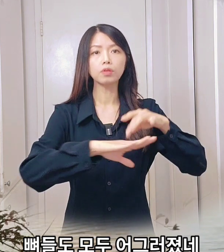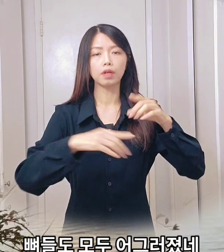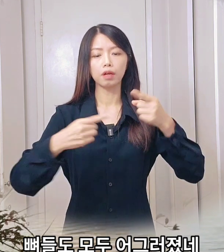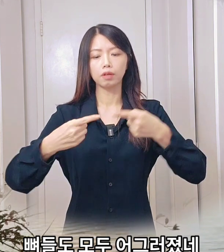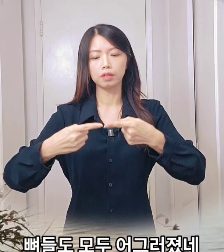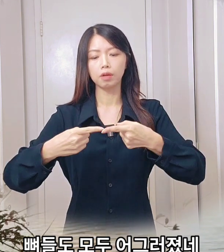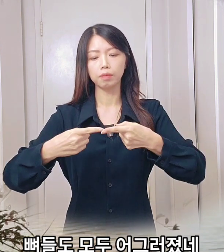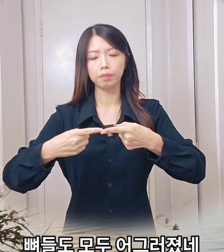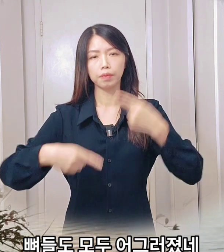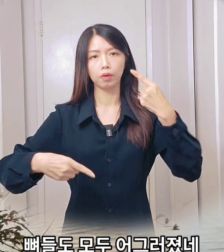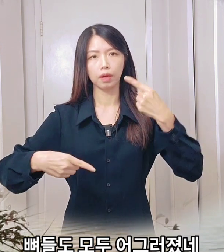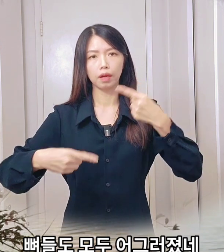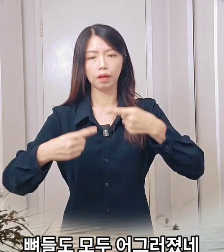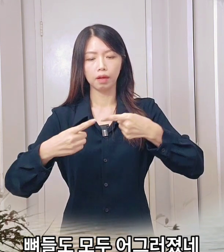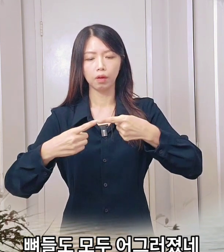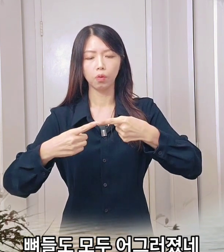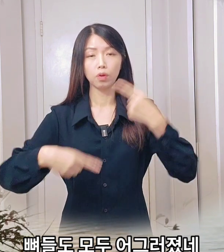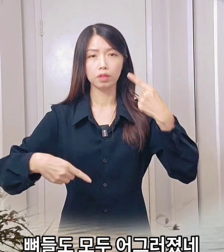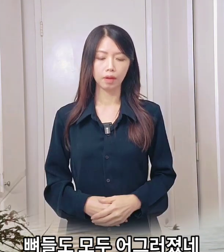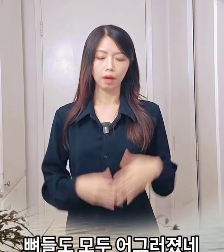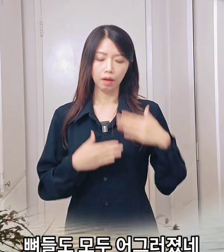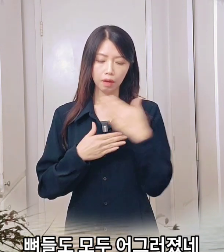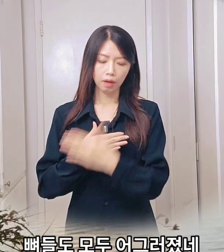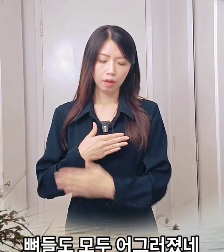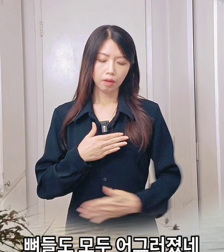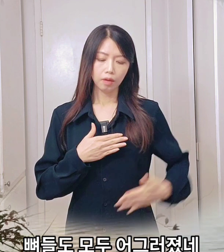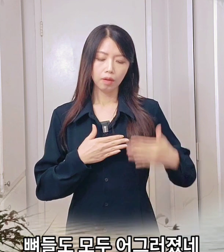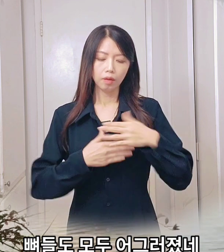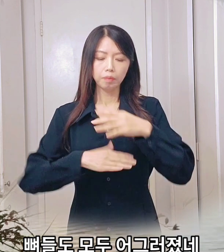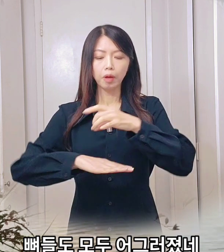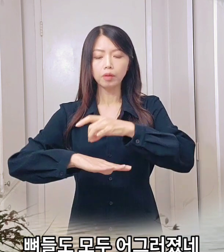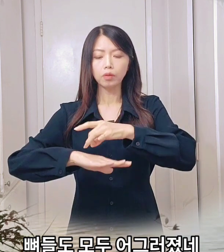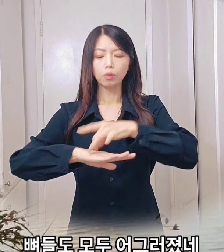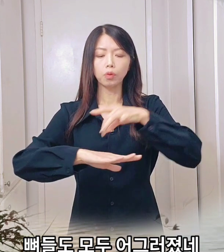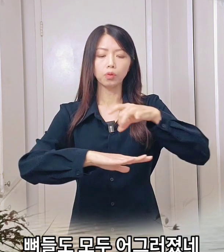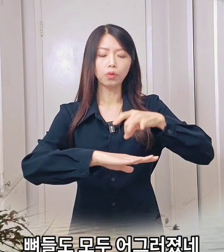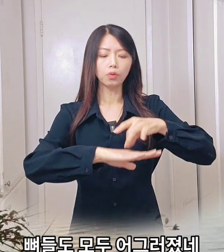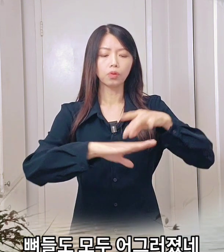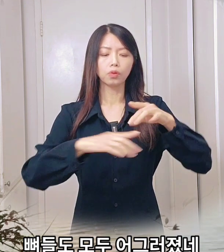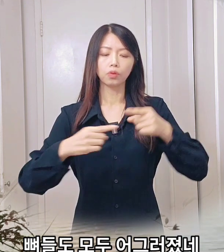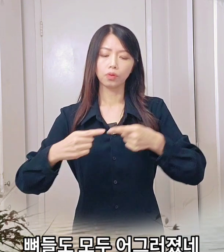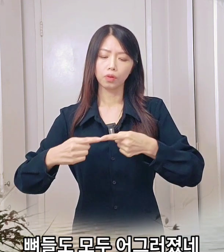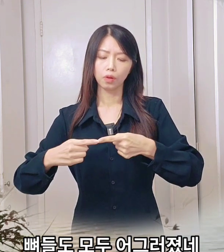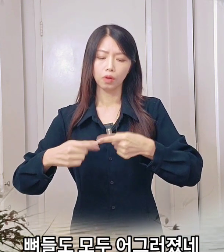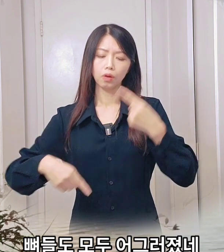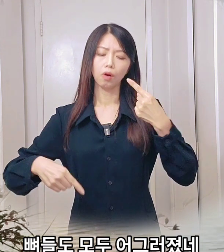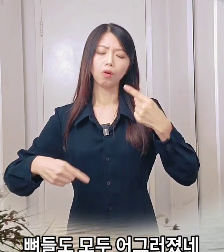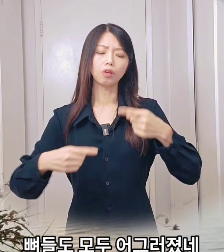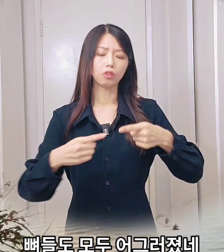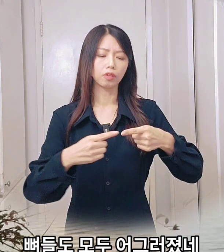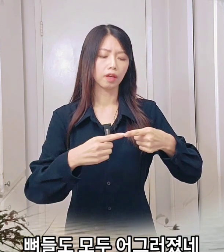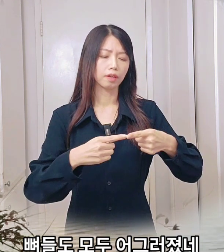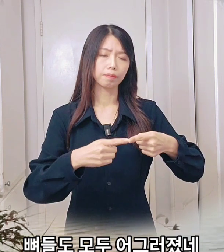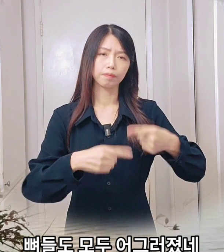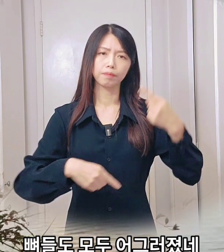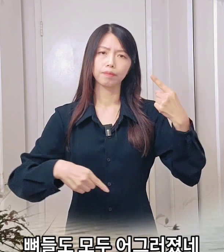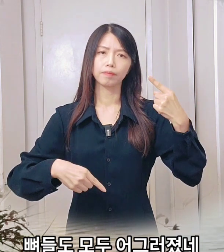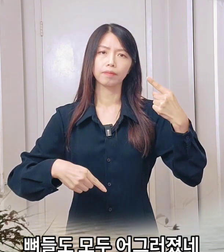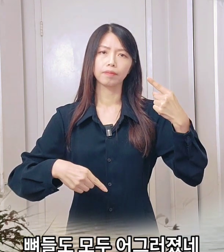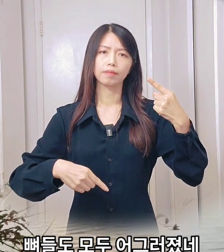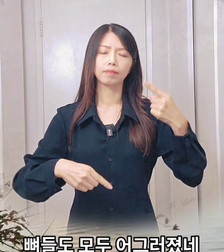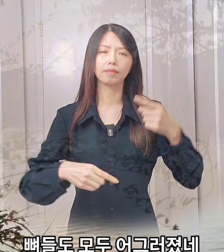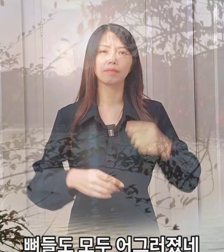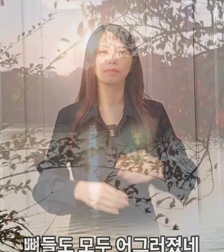같이 해줬어요. 그래서 이렇게 골절. 뼈들도 모두 어그러졌네.